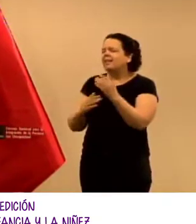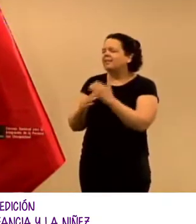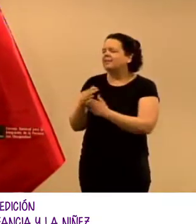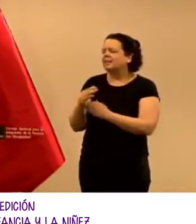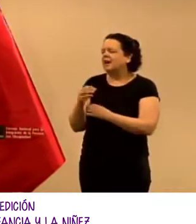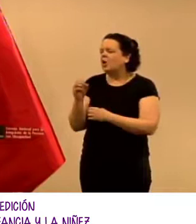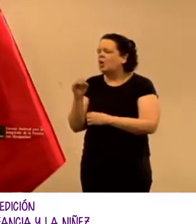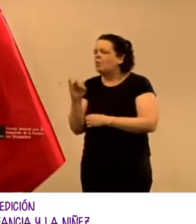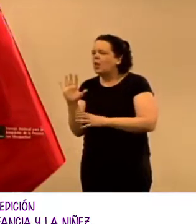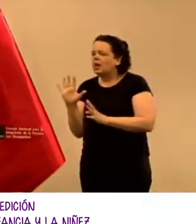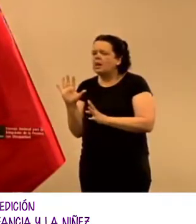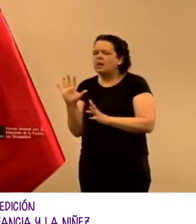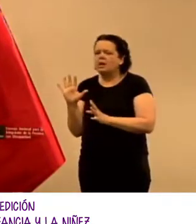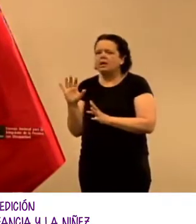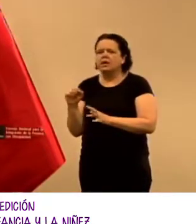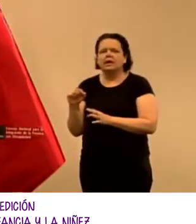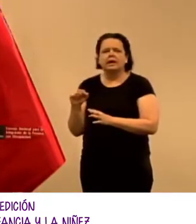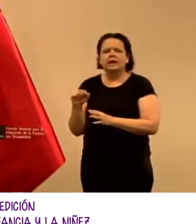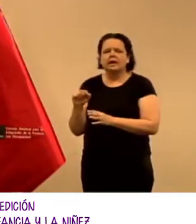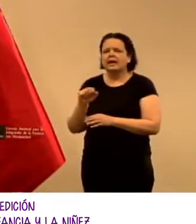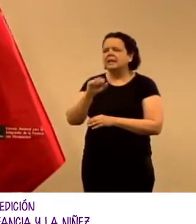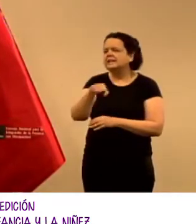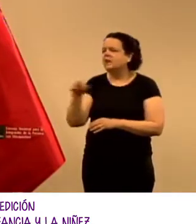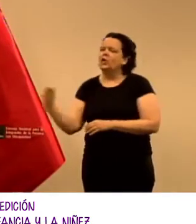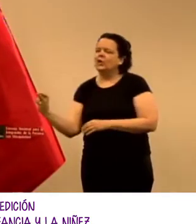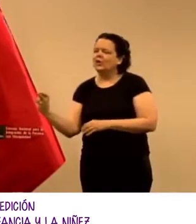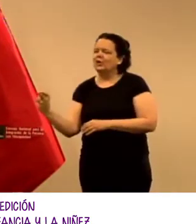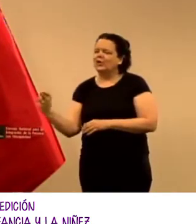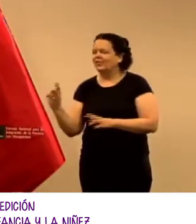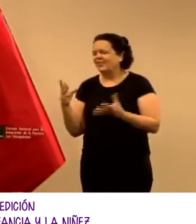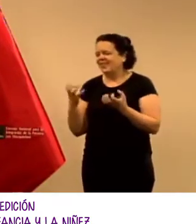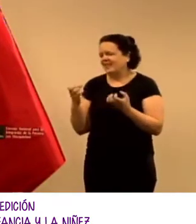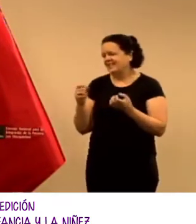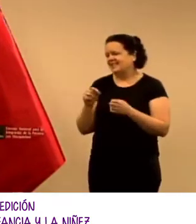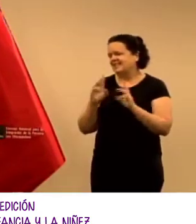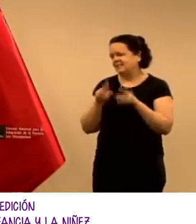como algo que sí existe o no existe.